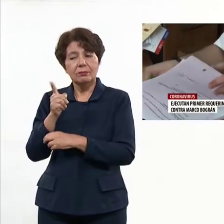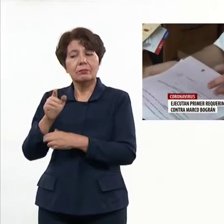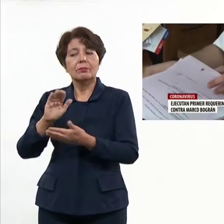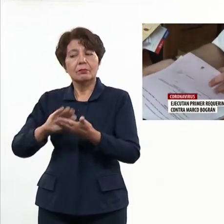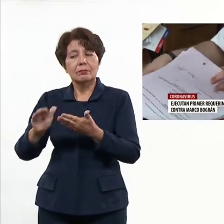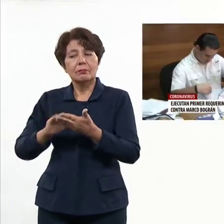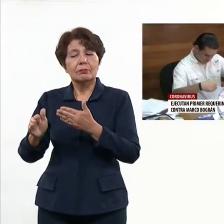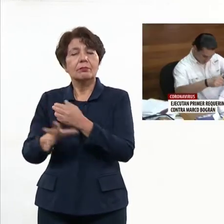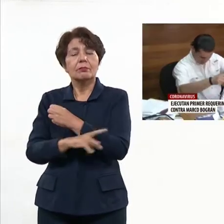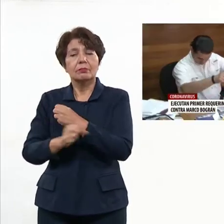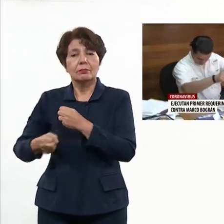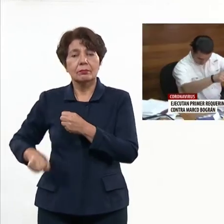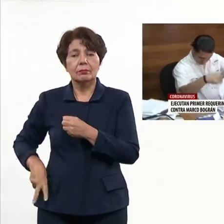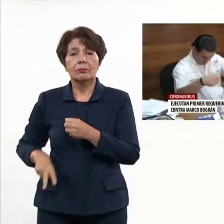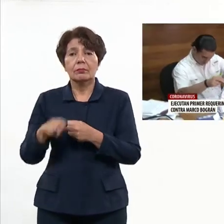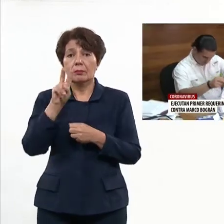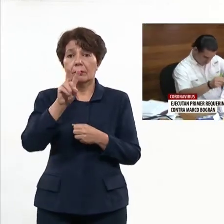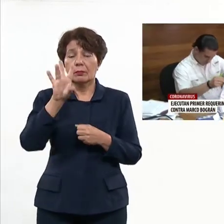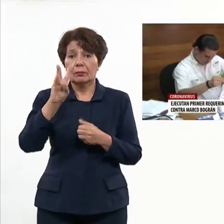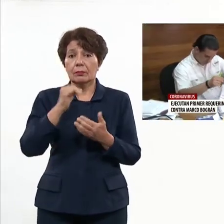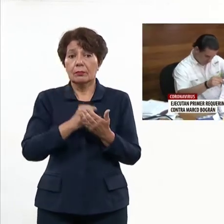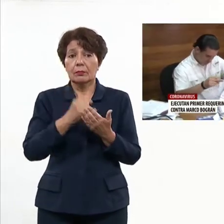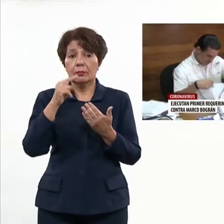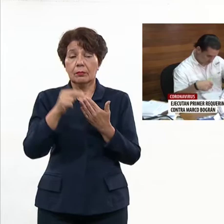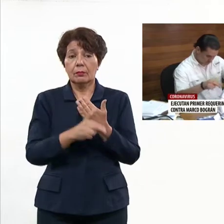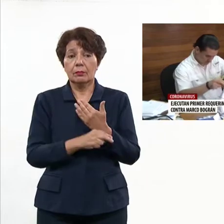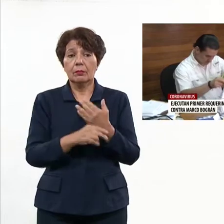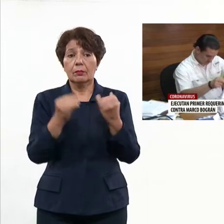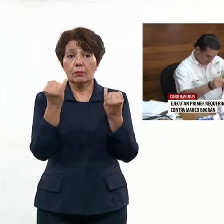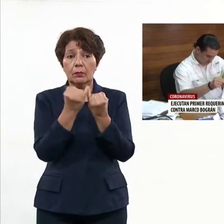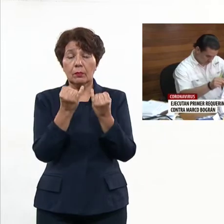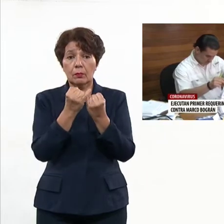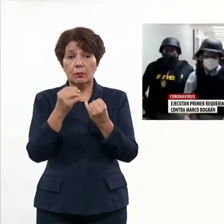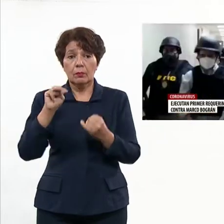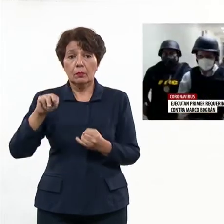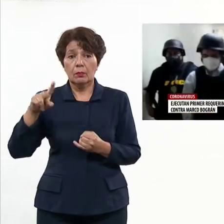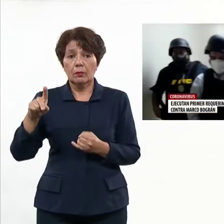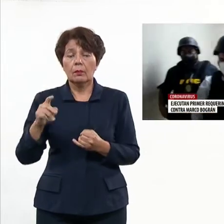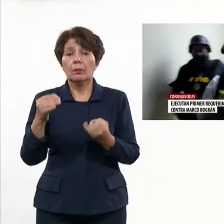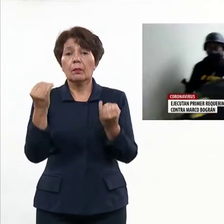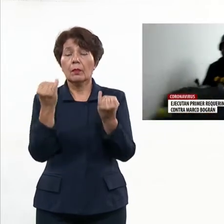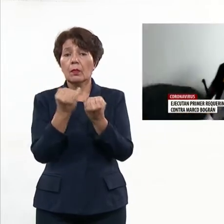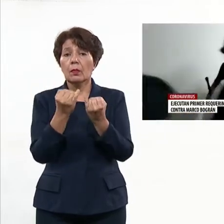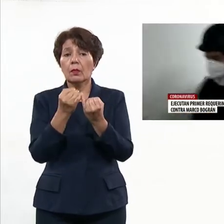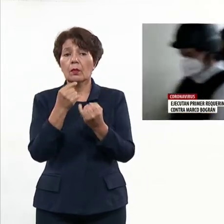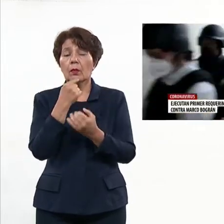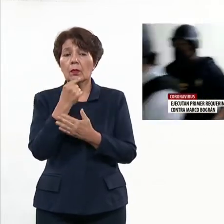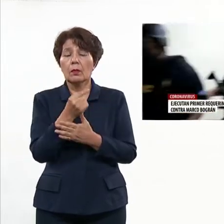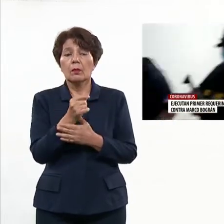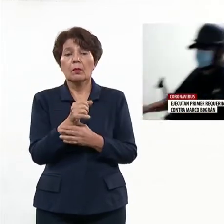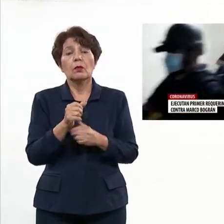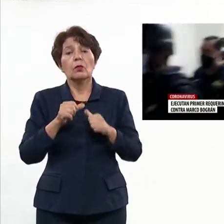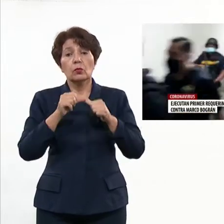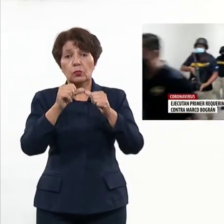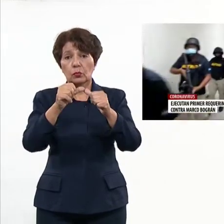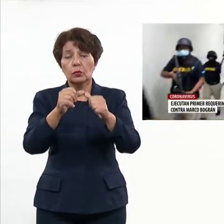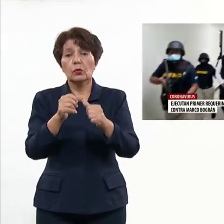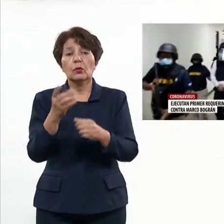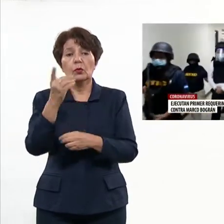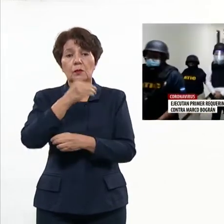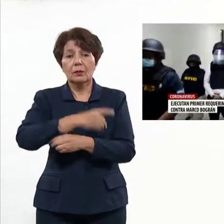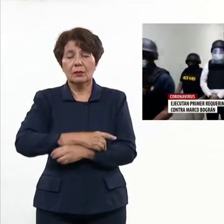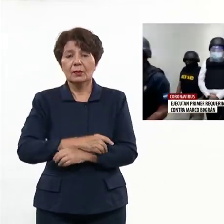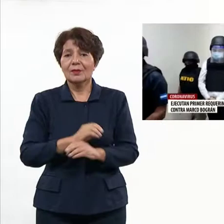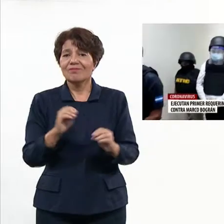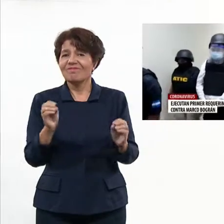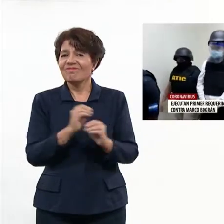el pasado 27 de junio de igual manera el ministerio público no descarta más requerimientos fiscales en los próximos días ante el mal